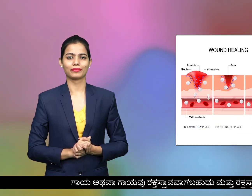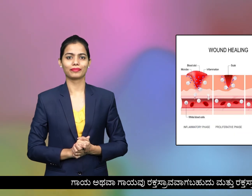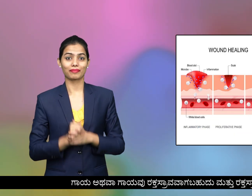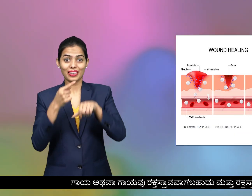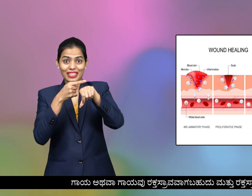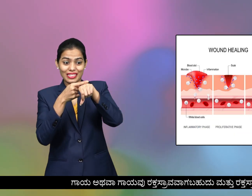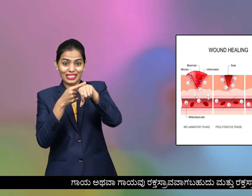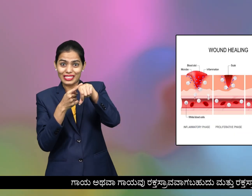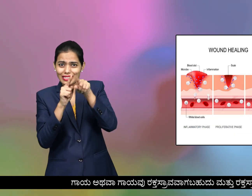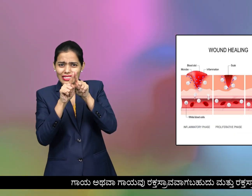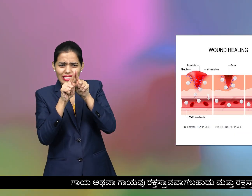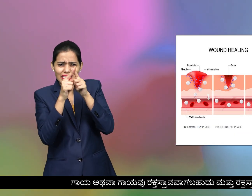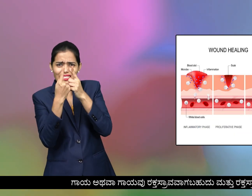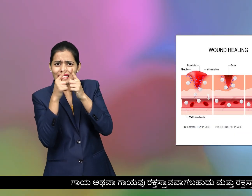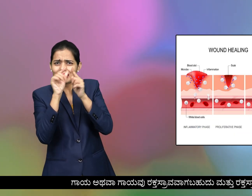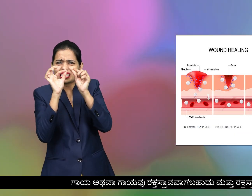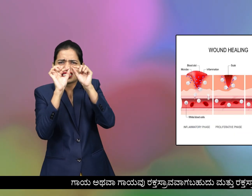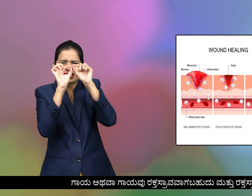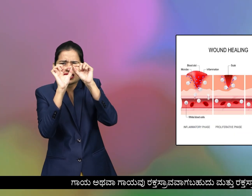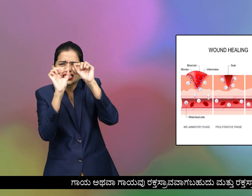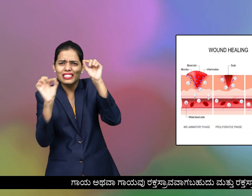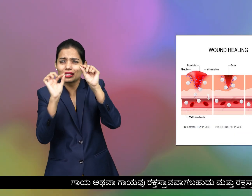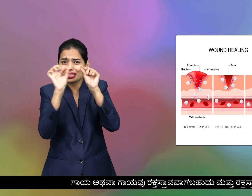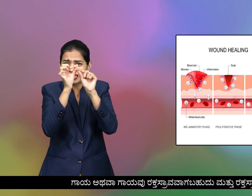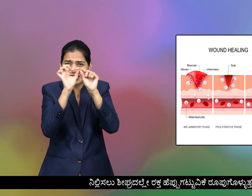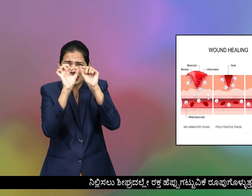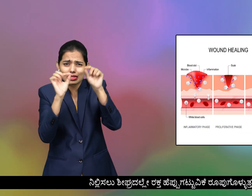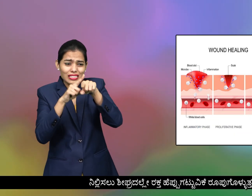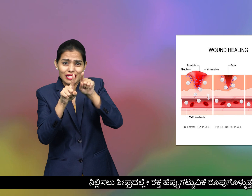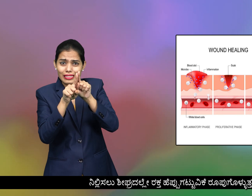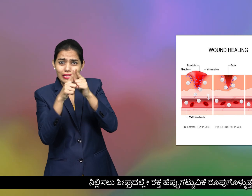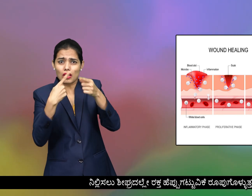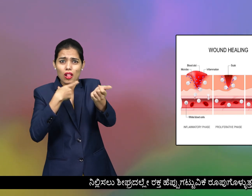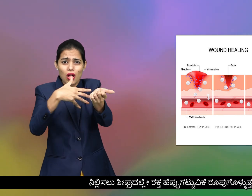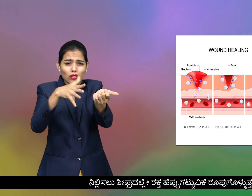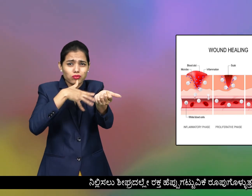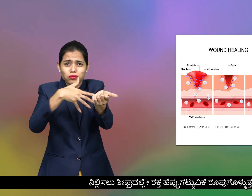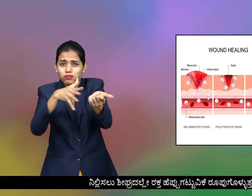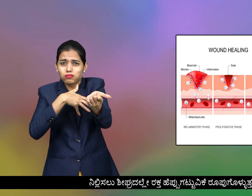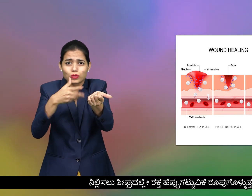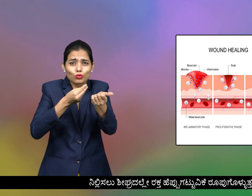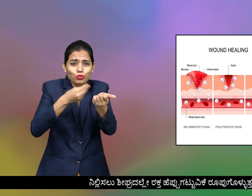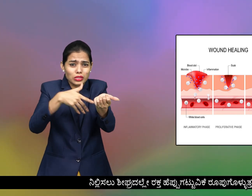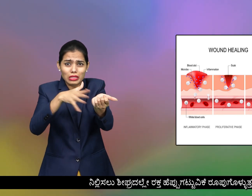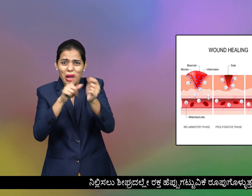ಗಾಯ ಅಥವಾ ಗಾಯವು ರಕ್ತಸ್ರಾವವಾಗಬಹುದು ಮತ್ತು ರಕ್ತಸ್ರಾವವನ್ನ ನಿಲ್ಲಿಸಲು ಶೀಘ್ರದಲ್ಲೇ ರಕ್ತ ಹೆಪ್ಪುಗಟ್ಟುವಿಕೆ ರೂಪುಗೊಳ್ಳುತ್ತದೆ.